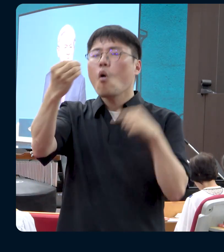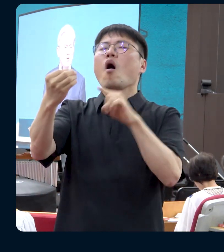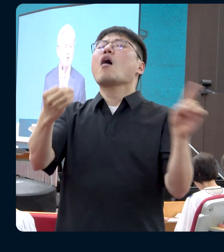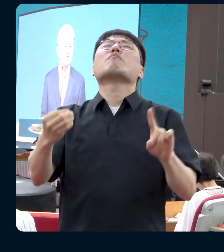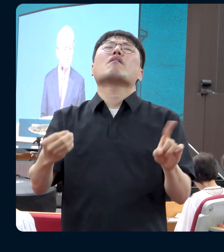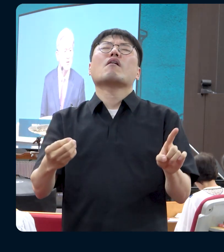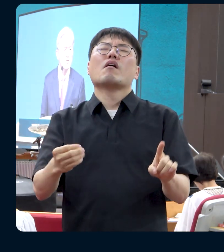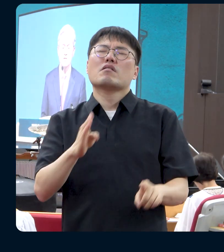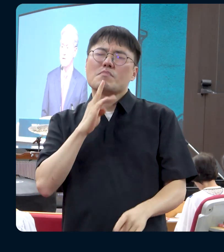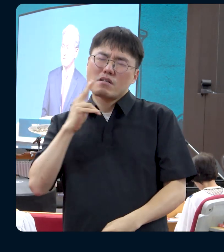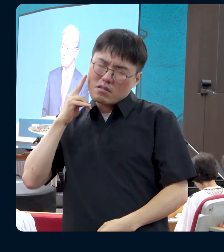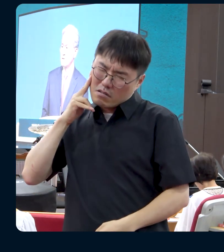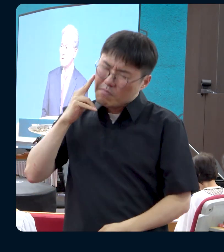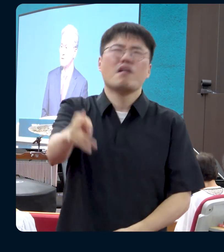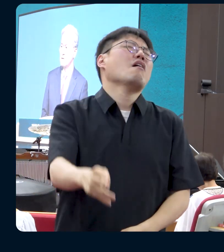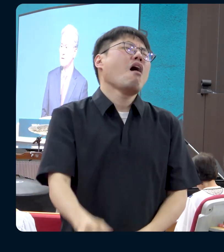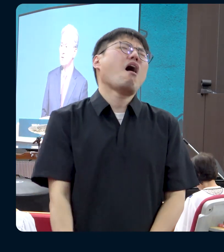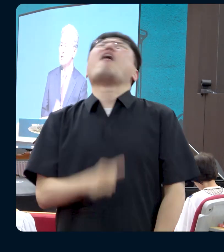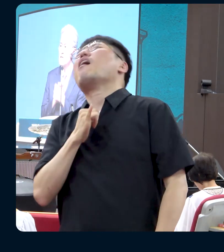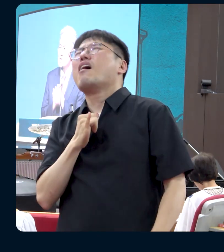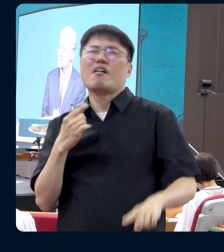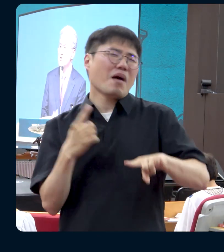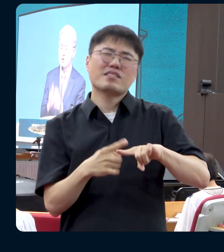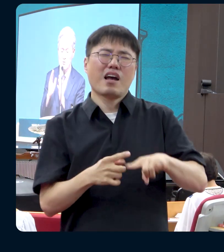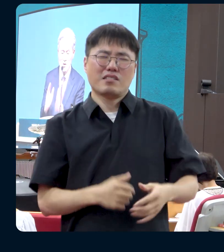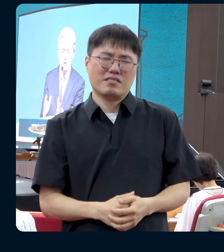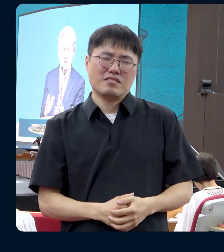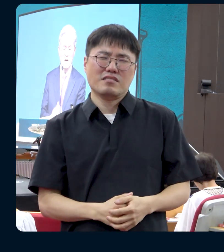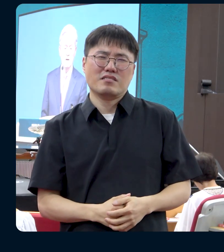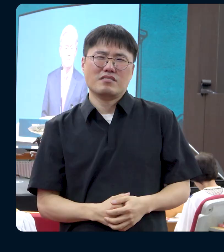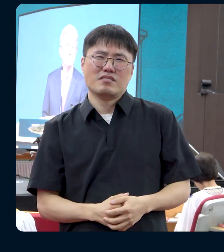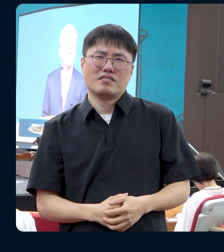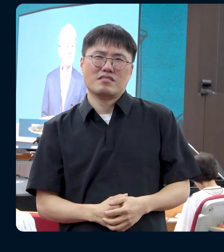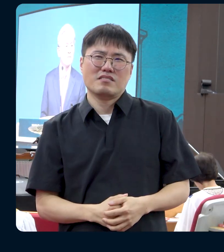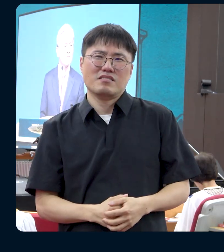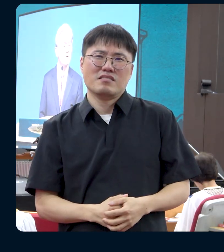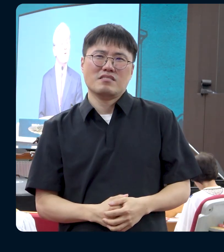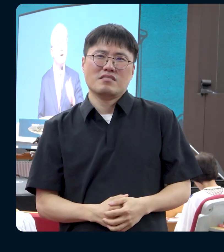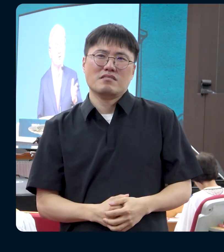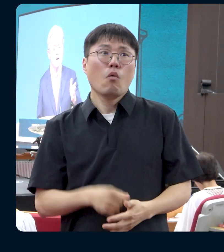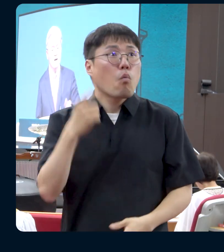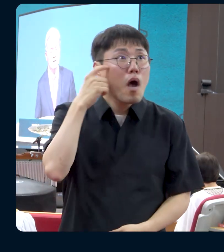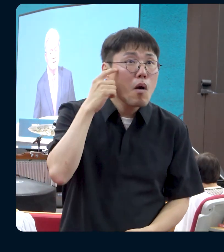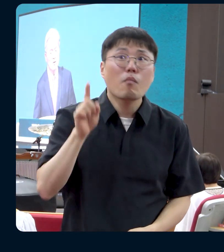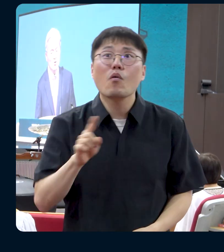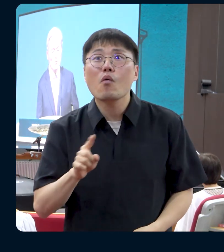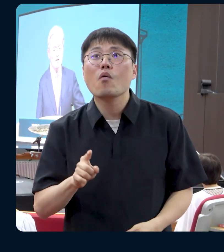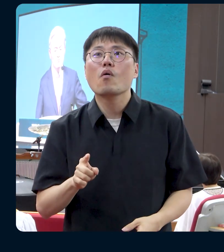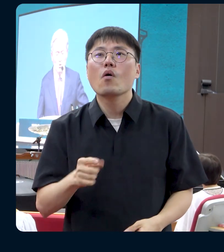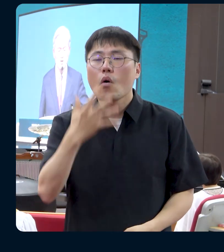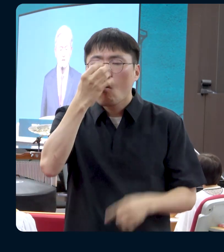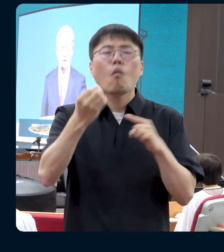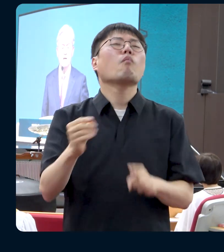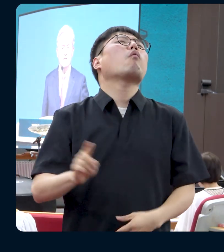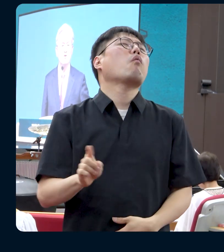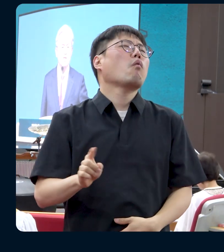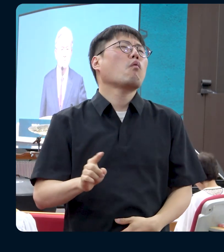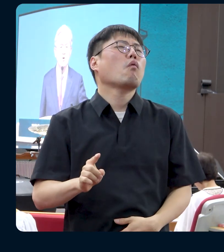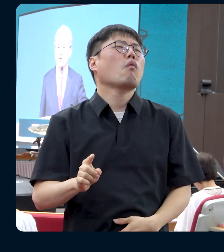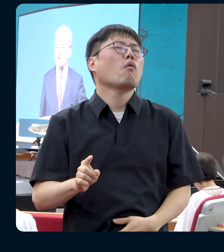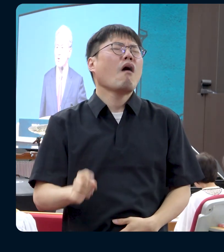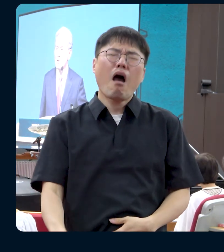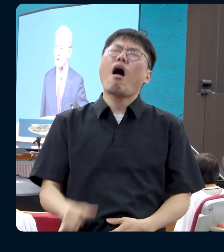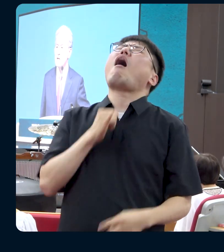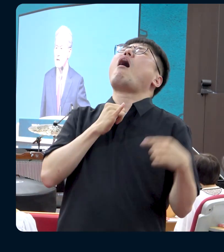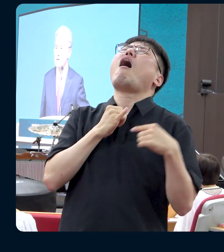교만은 치명적인 죄성이에요. 이건 치명적인 죄성이다. 그 왜 그런가? 교만이 무엇이기에